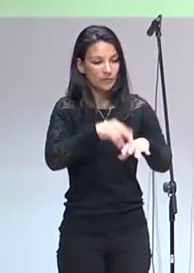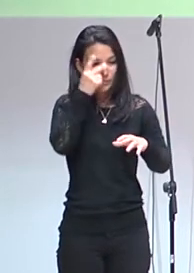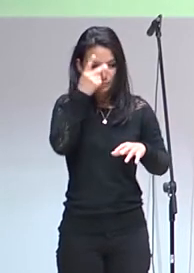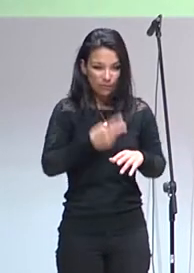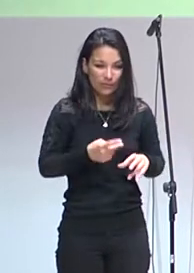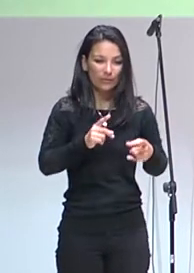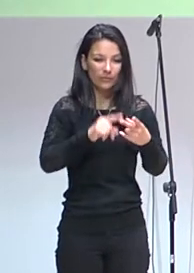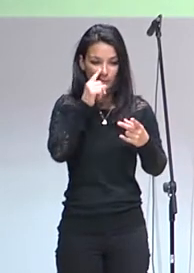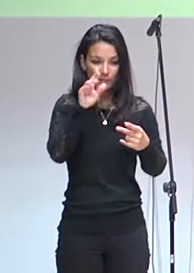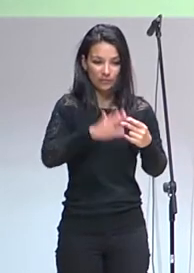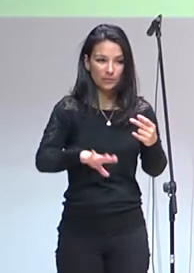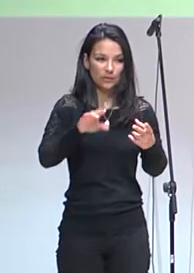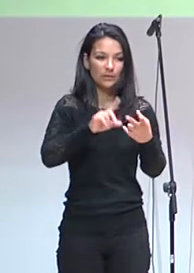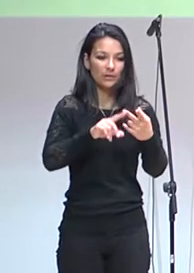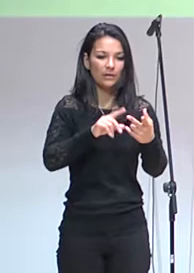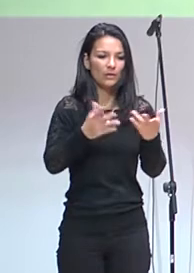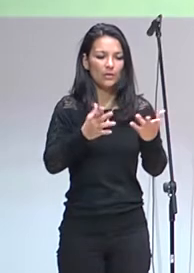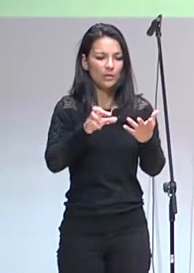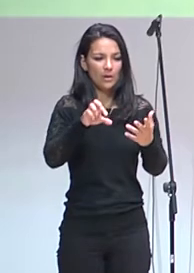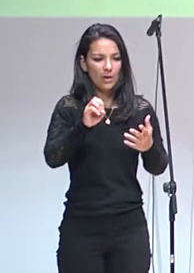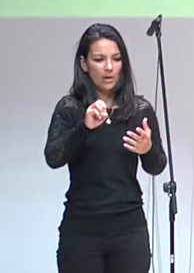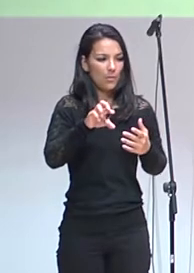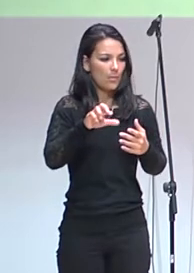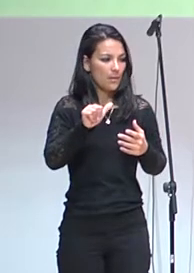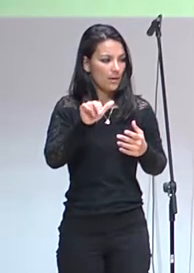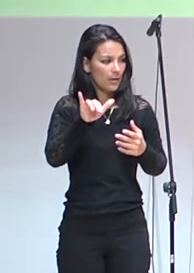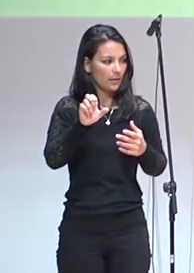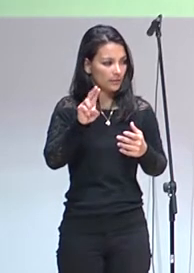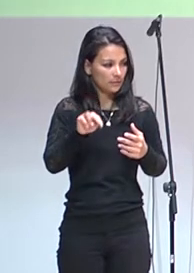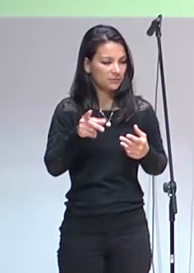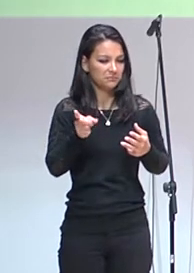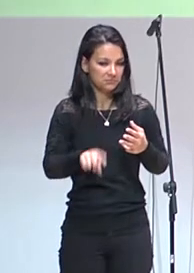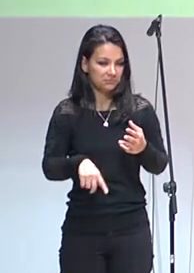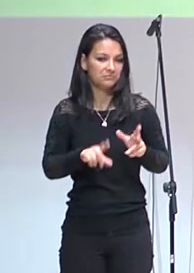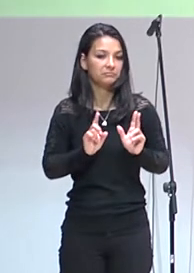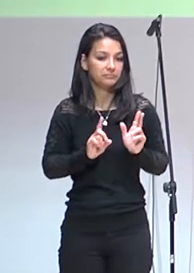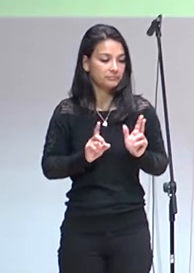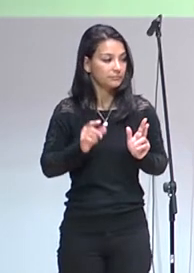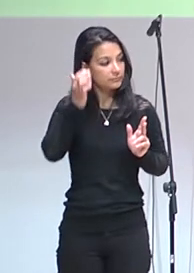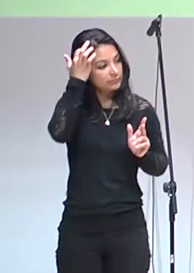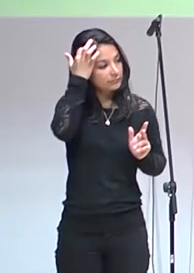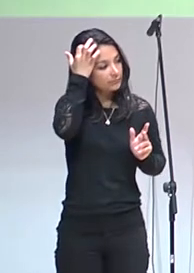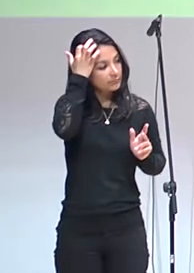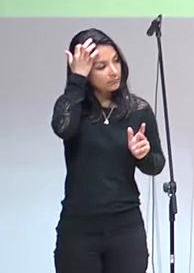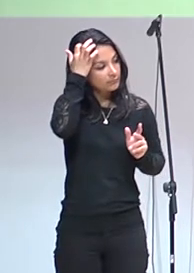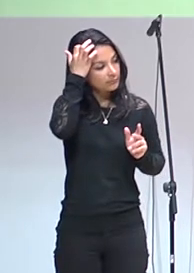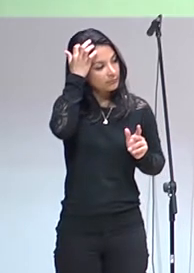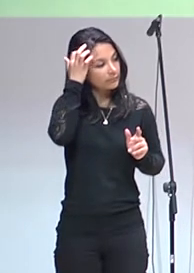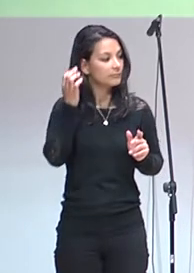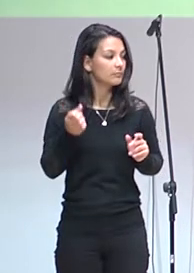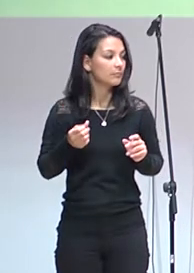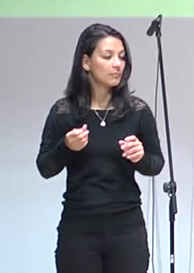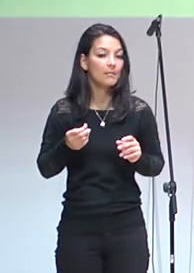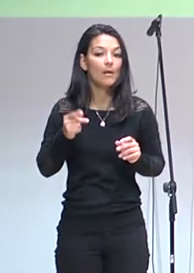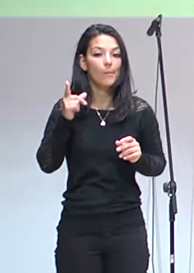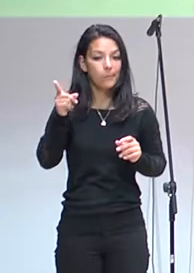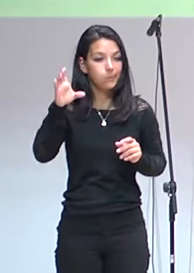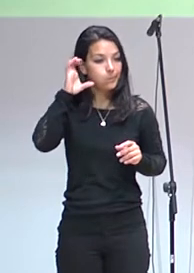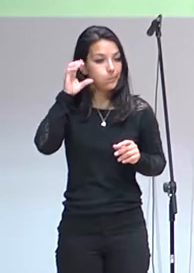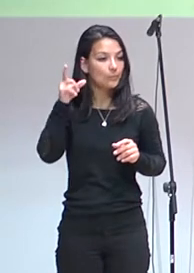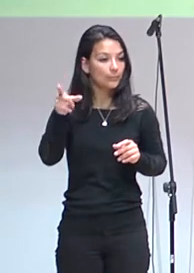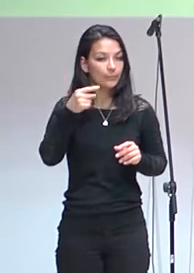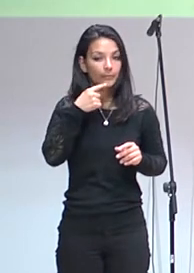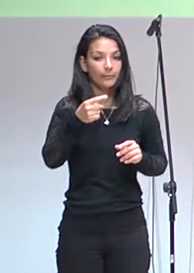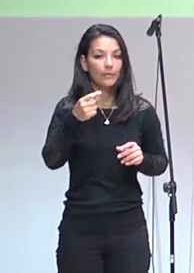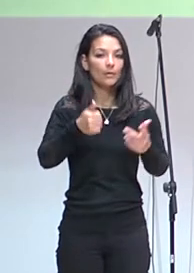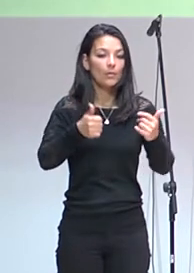Nacional. Hemos estado en Popayán, ¿no?, ¿sí?, donde, por ejemplo, allá otro hecho que nos marcó fue